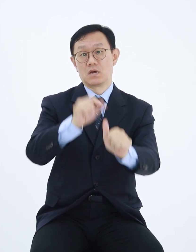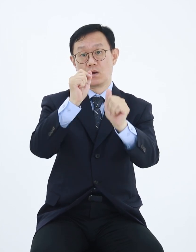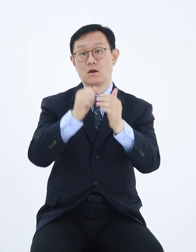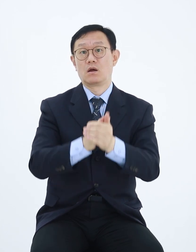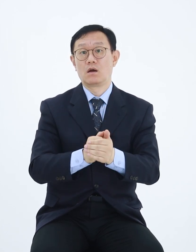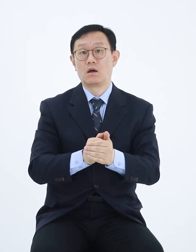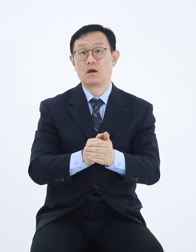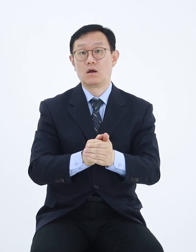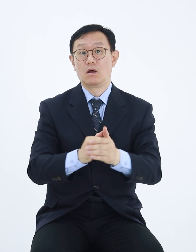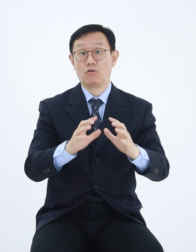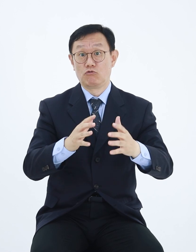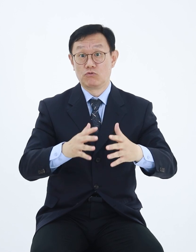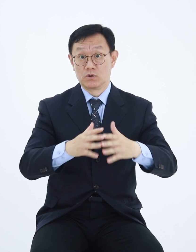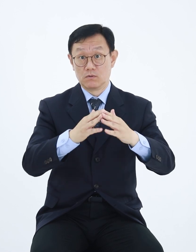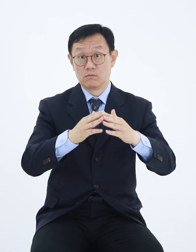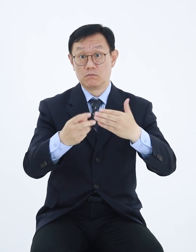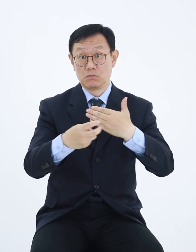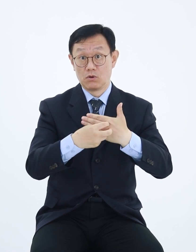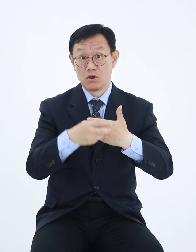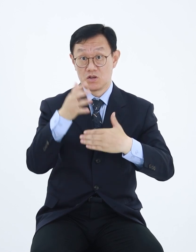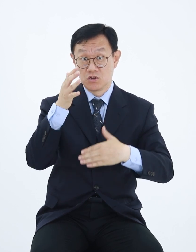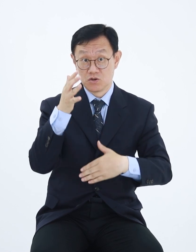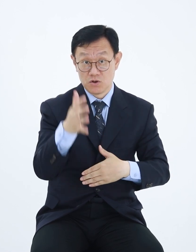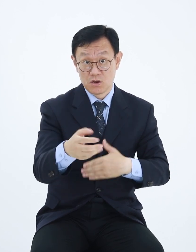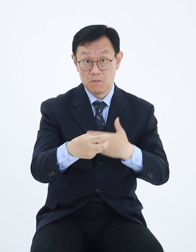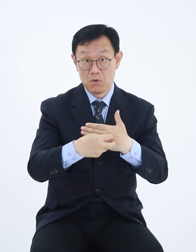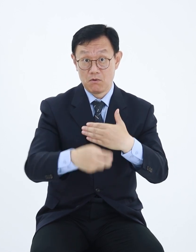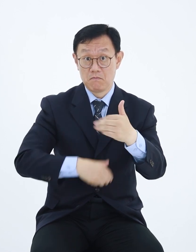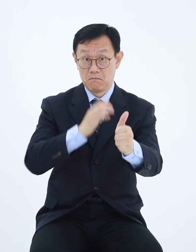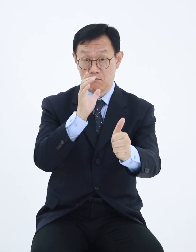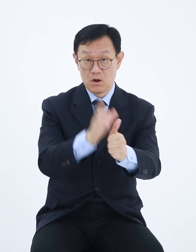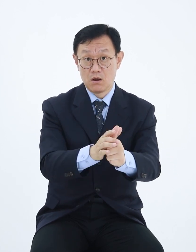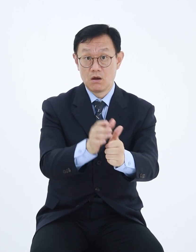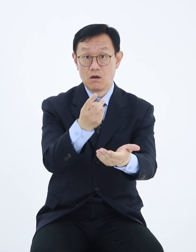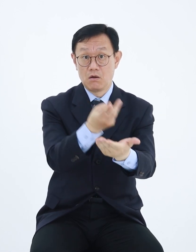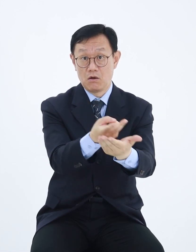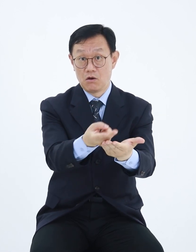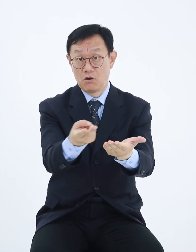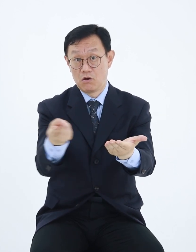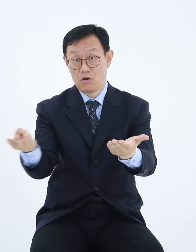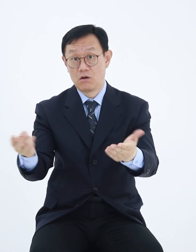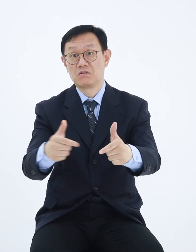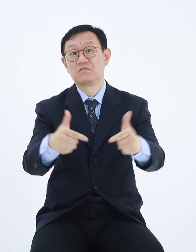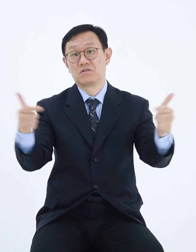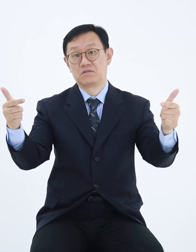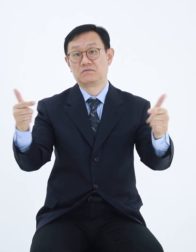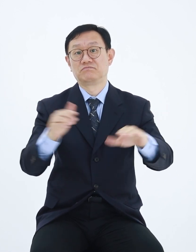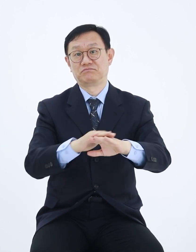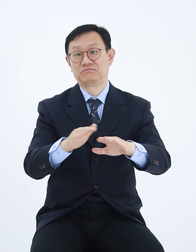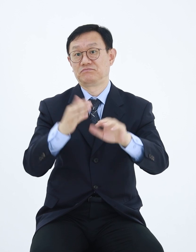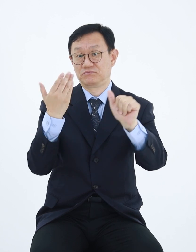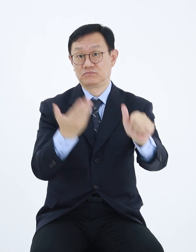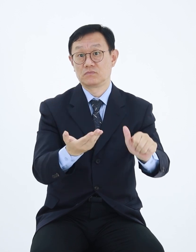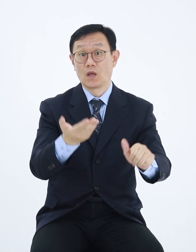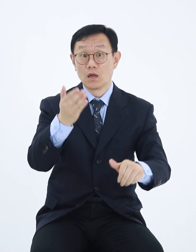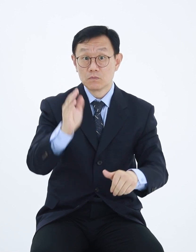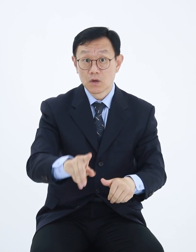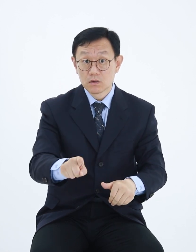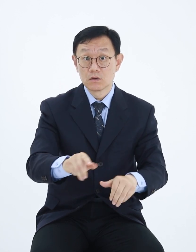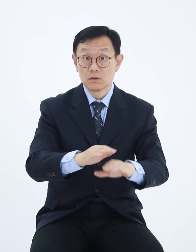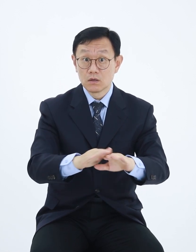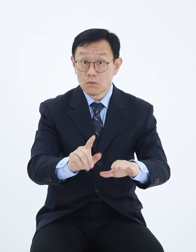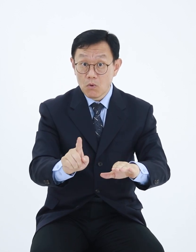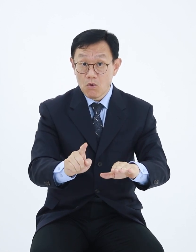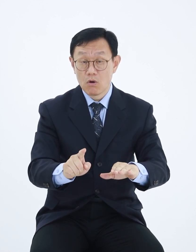그리고 국립병원을 감염병 전담병원으로 지정해 병상을 늘리는 조치를 취했습니다. 하지만 이 같은